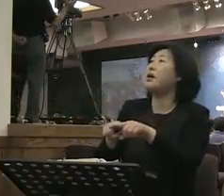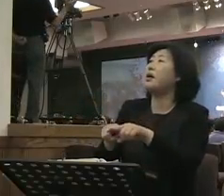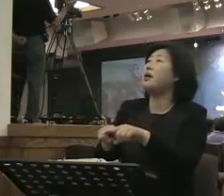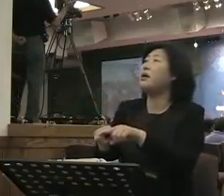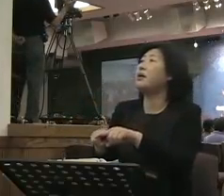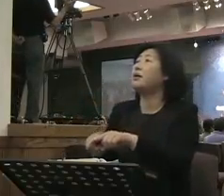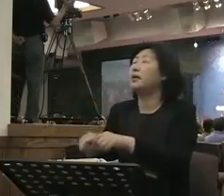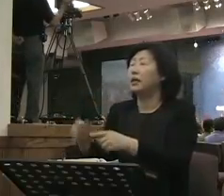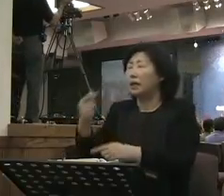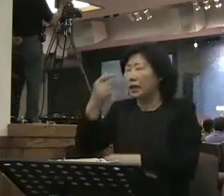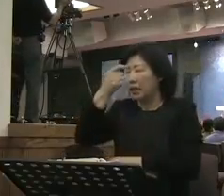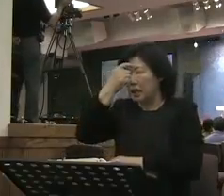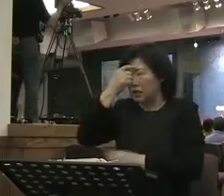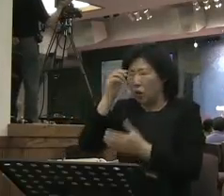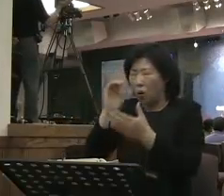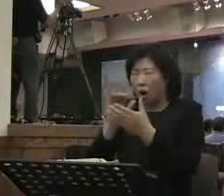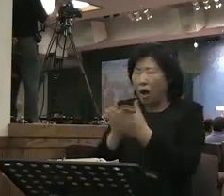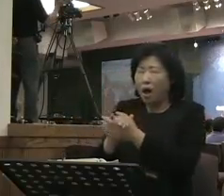함께